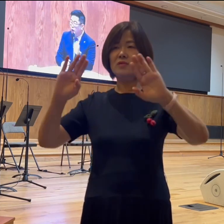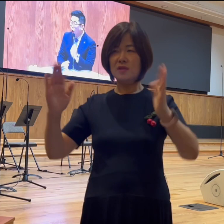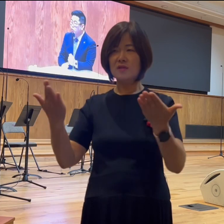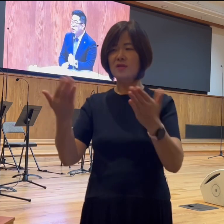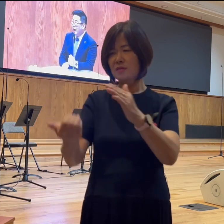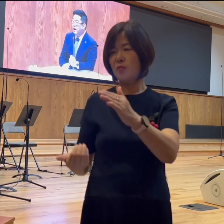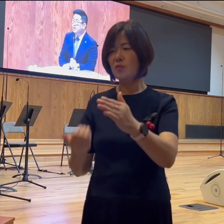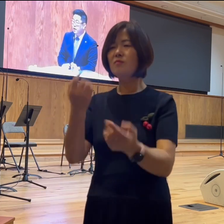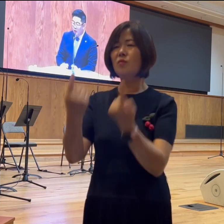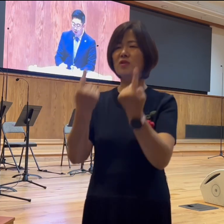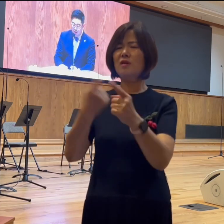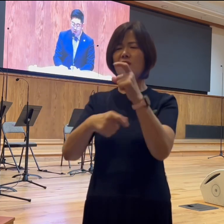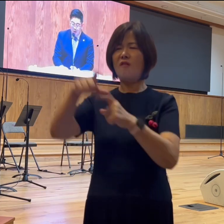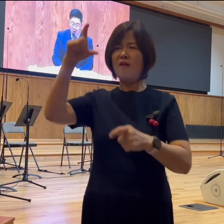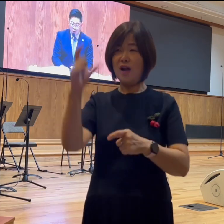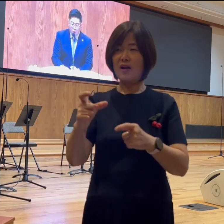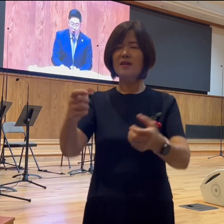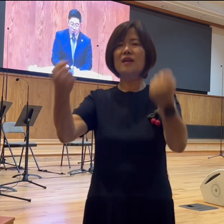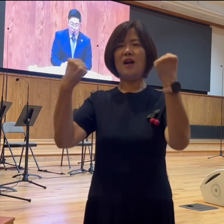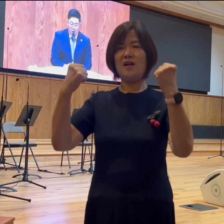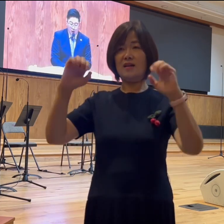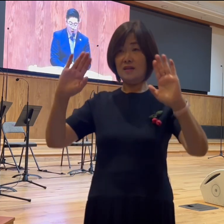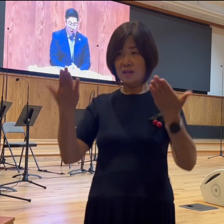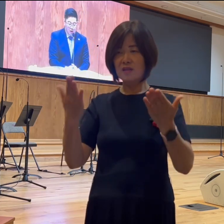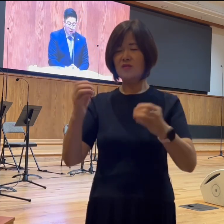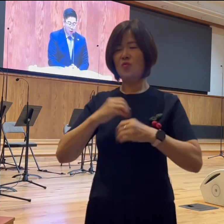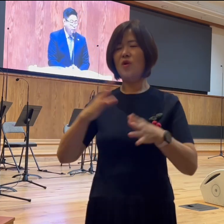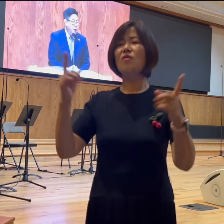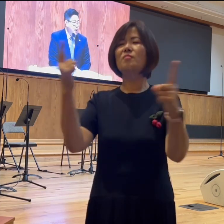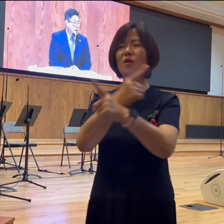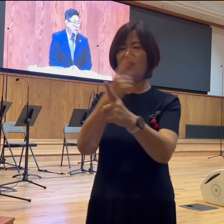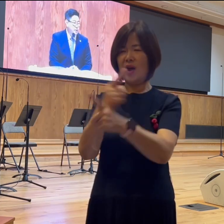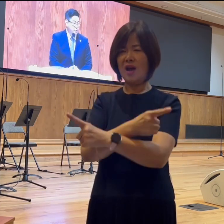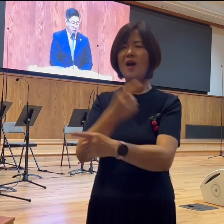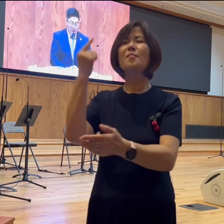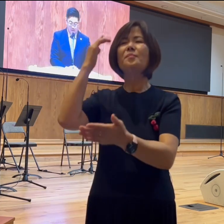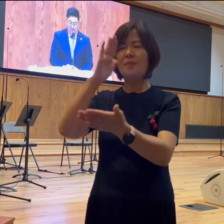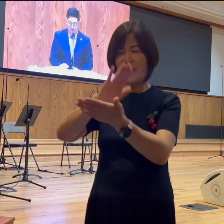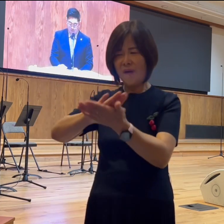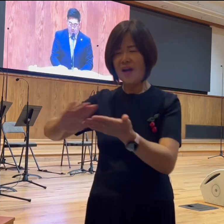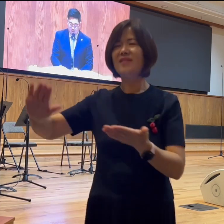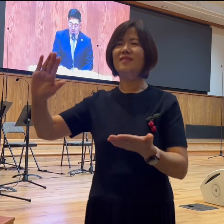이전보다 더욱 강해지게 되는 그 놀라운 변화가 바로 평안인 것입니다.